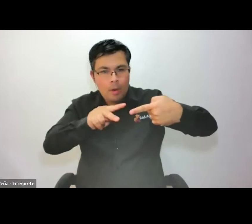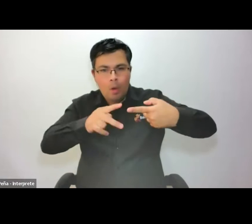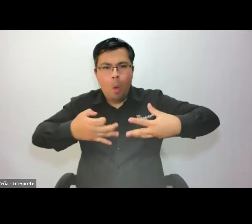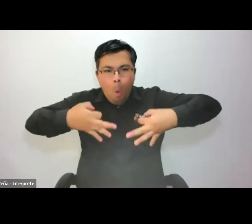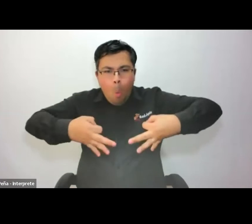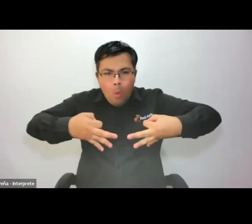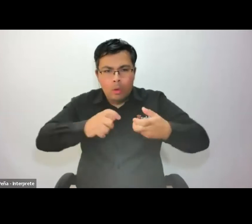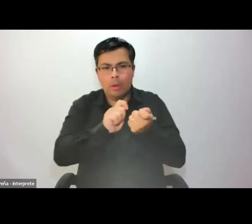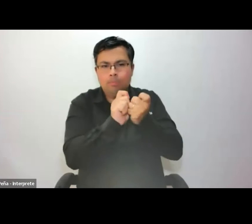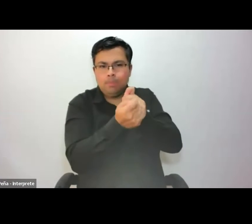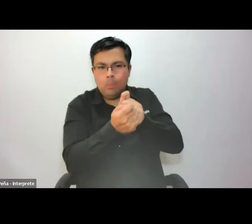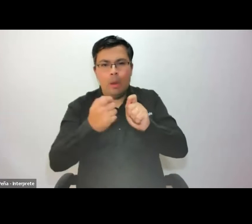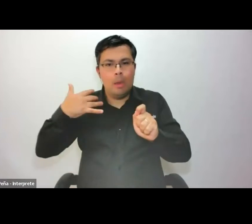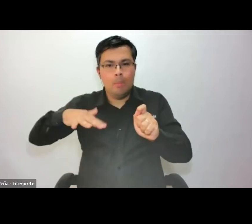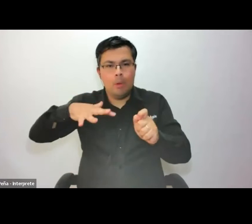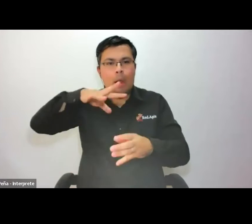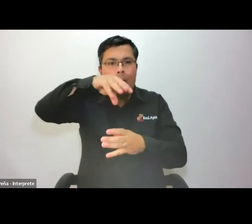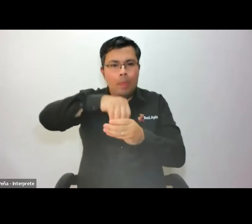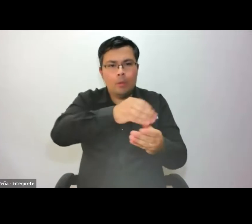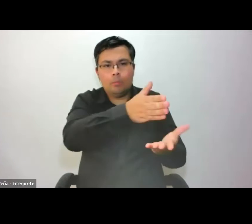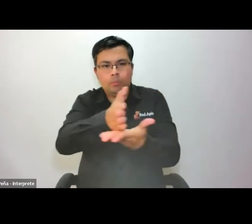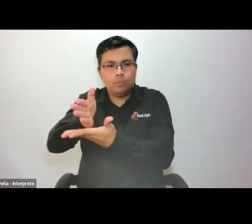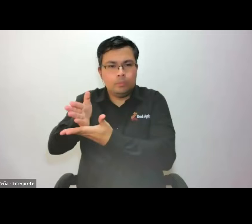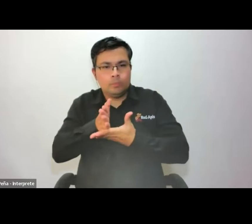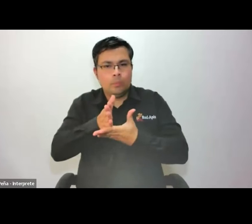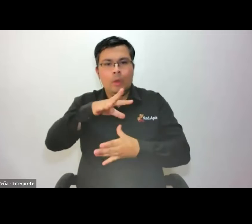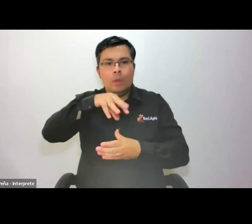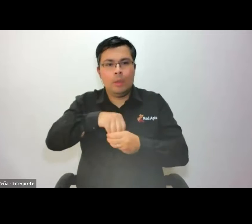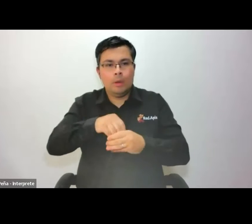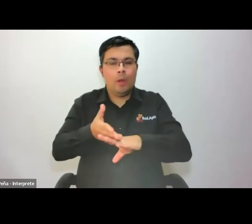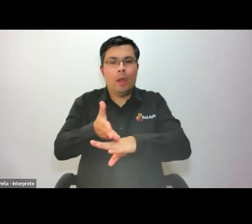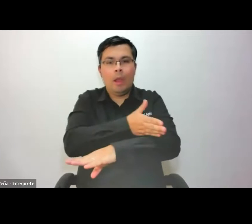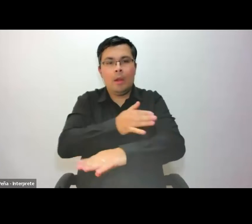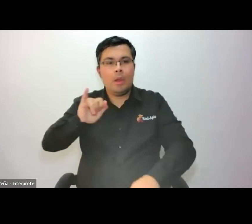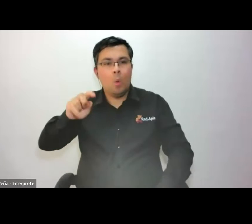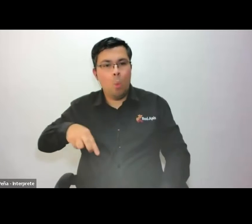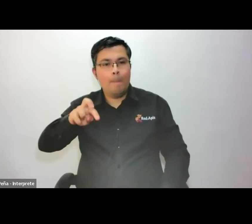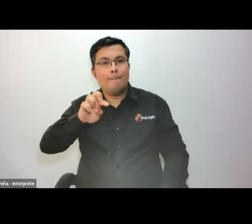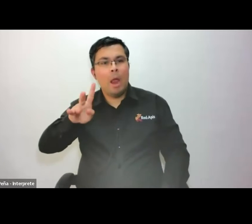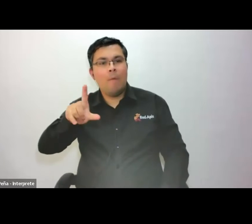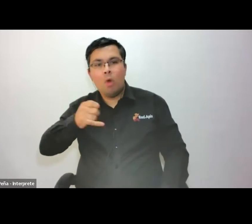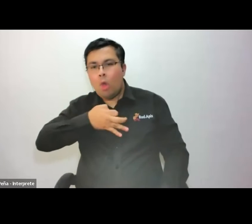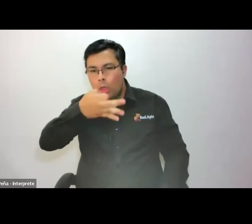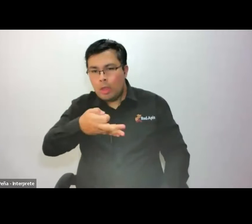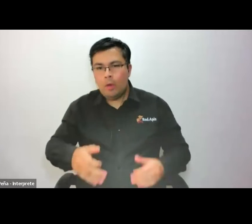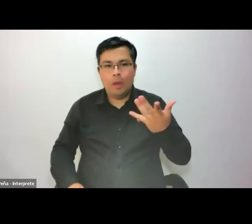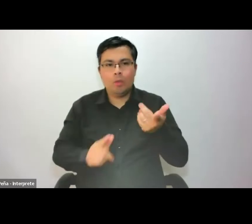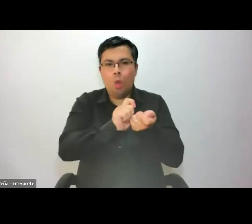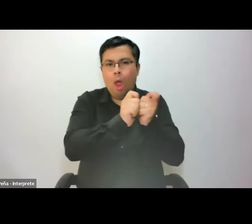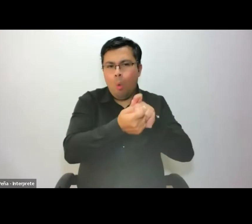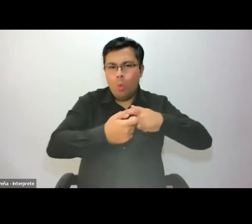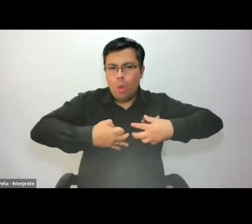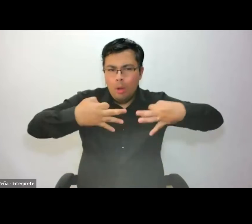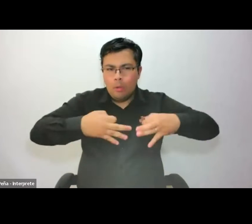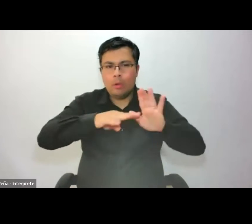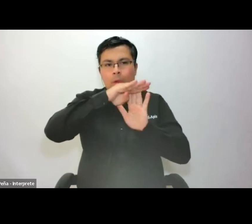tal como expuso recién Juan Pablo con bastante detalle. Estos ajustes necesarios en los reglamentos tienen que dar